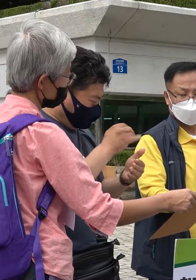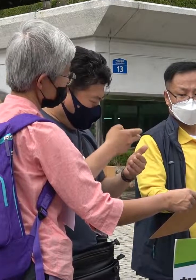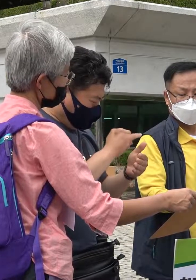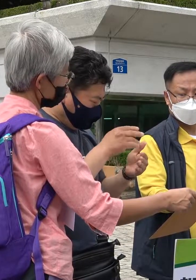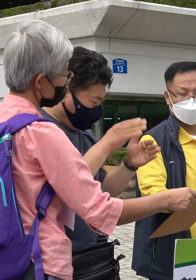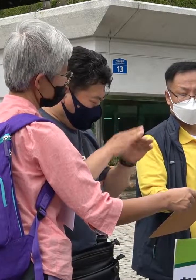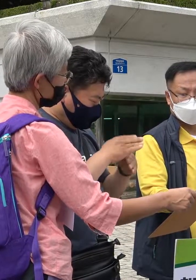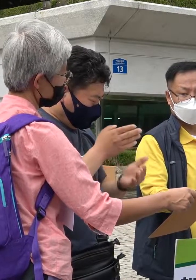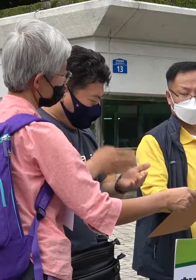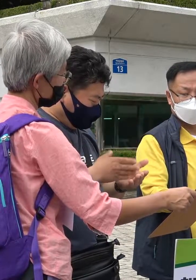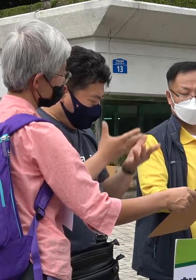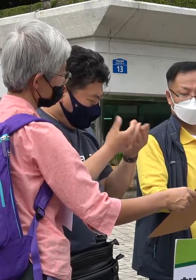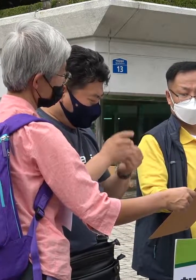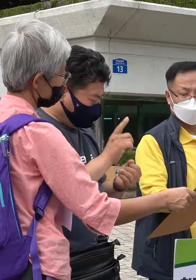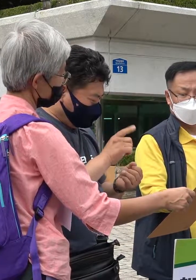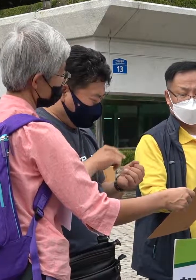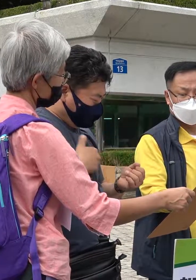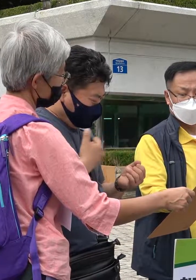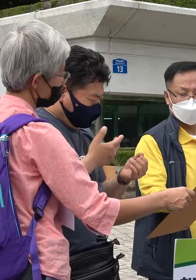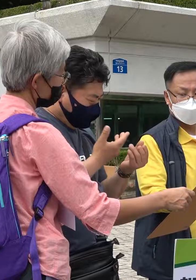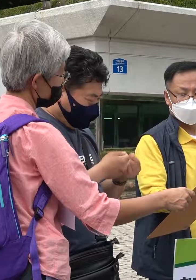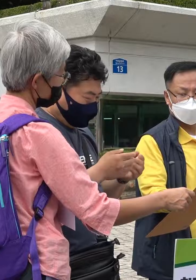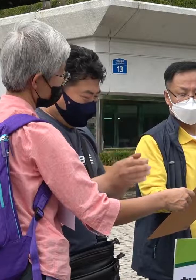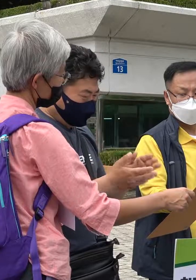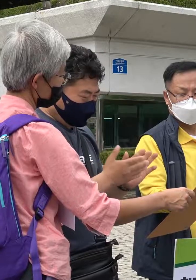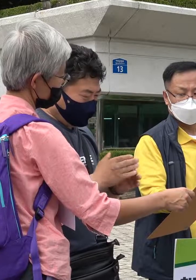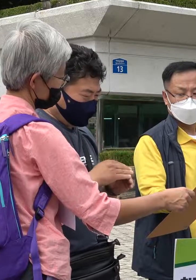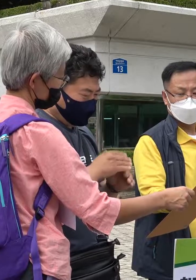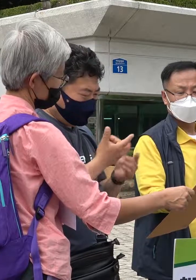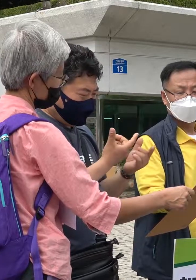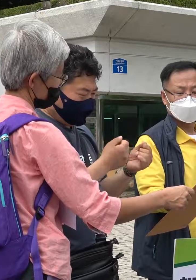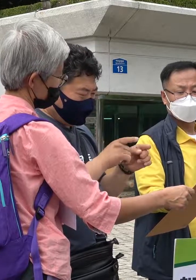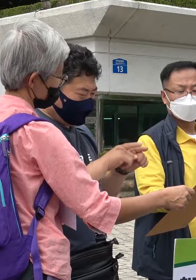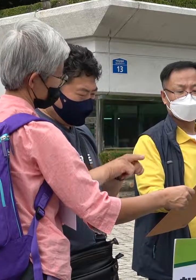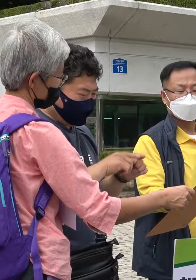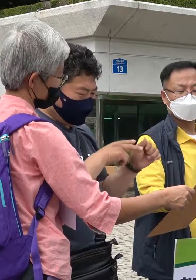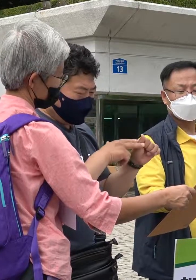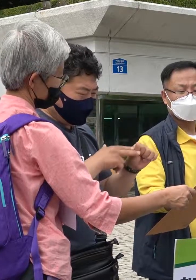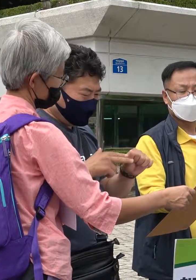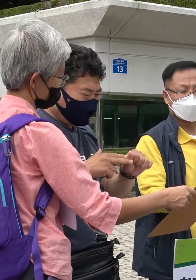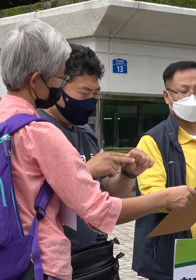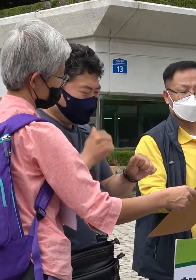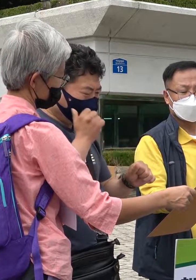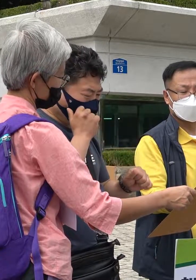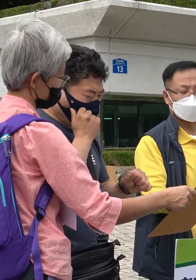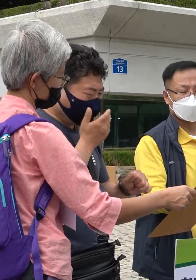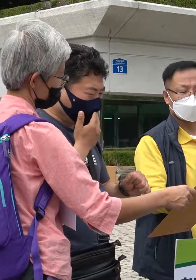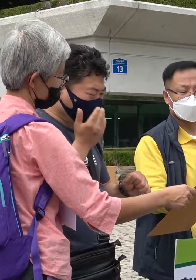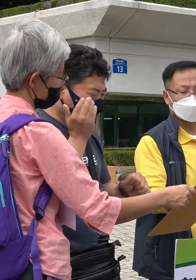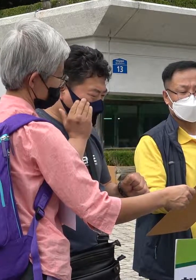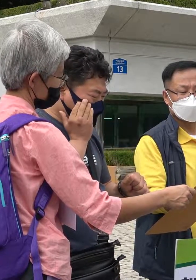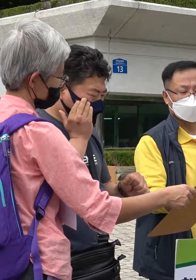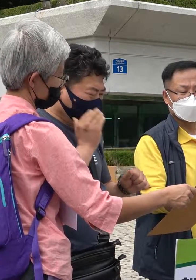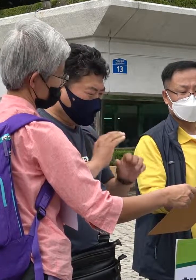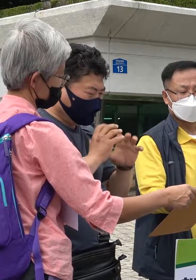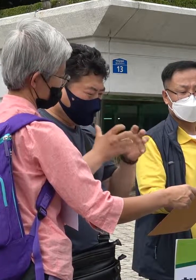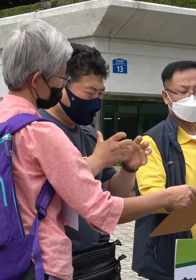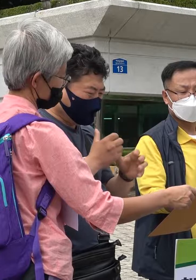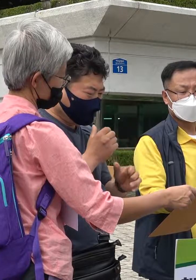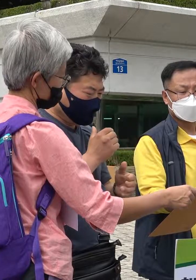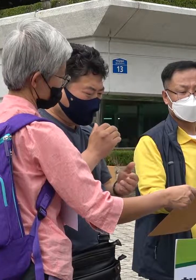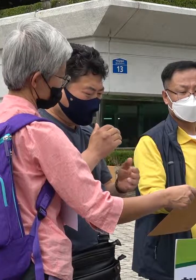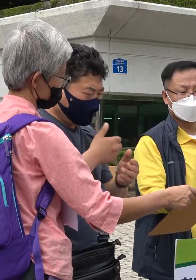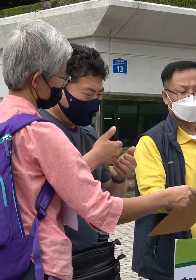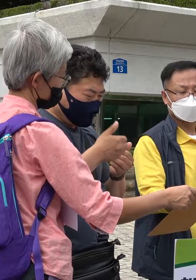저녁 뉴스는 항상 KBS를 보려고 노력을 하고 있습니다. 저같이 아마 정보를 얻기